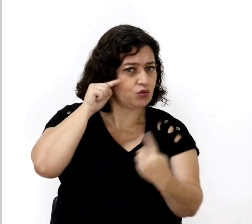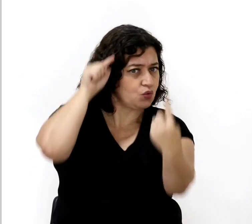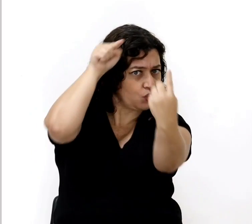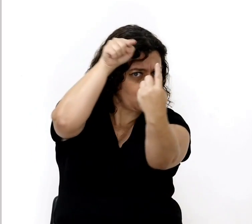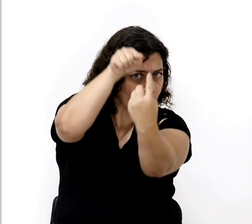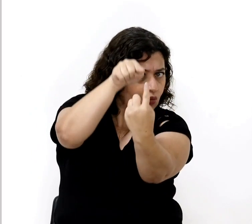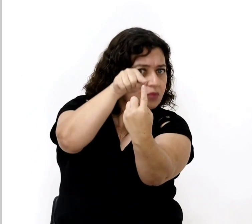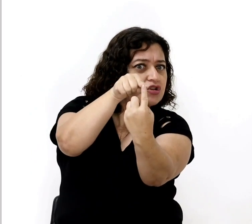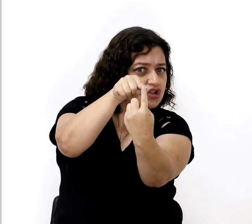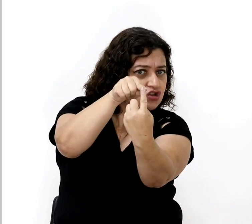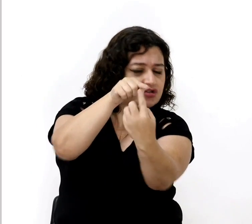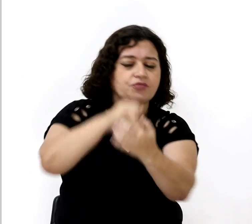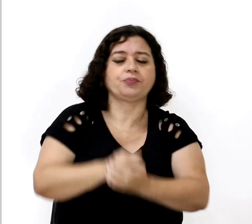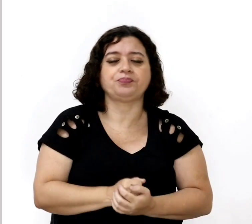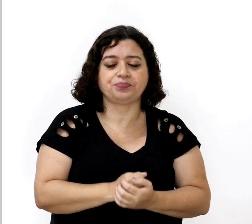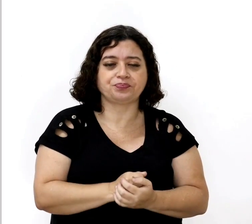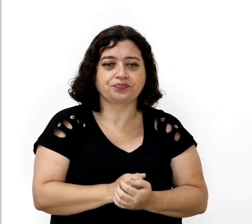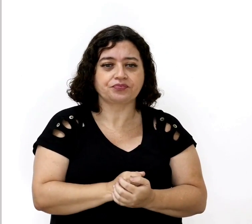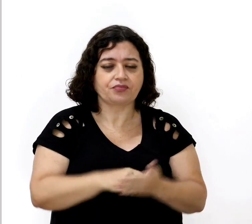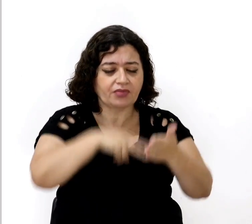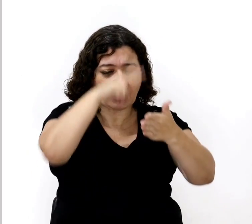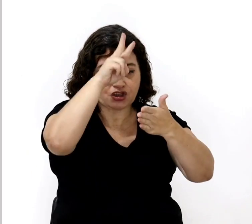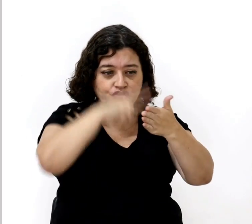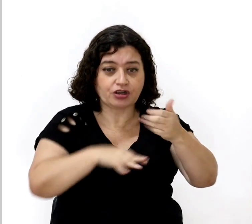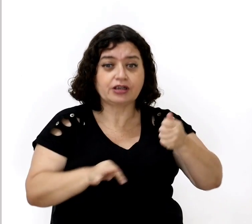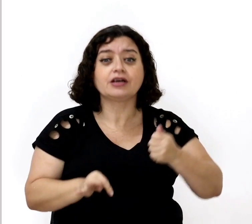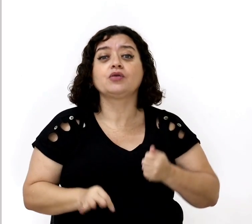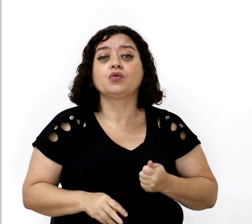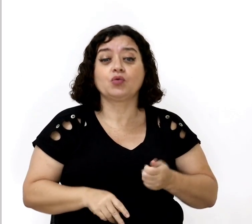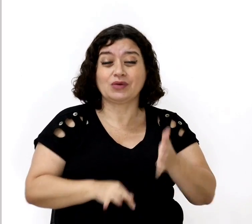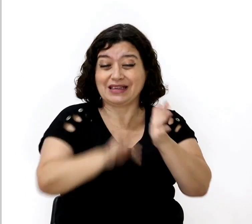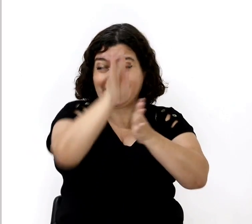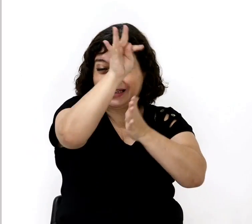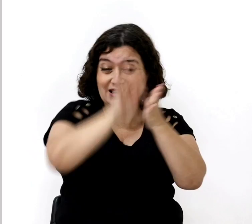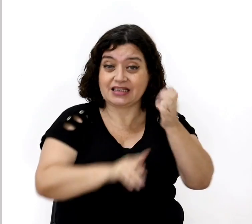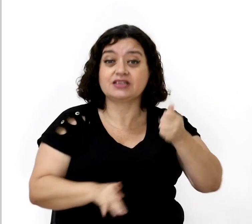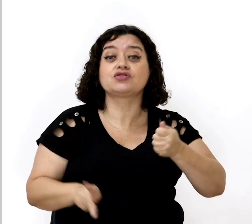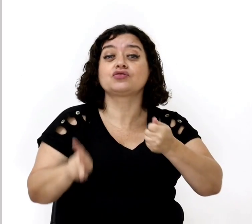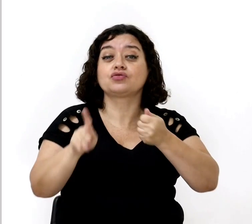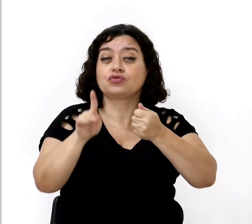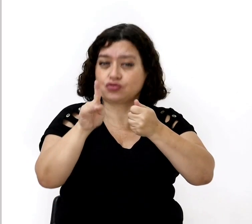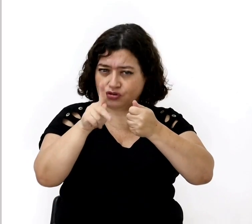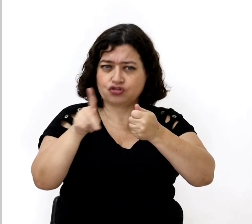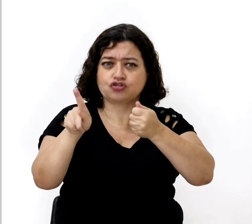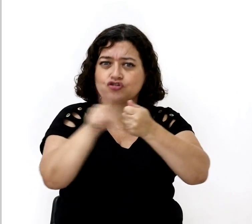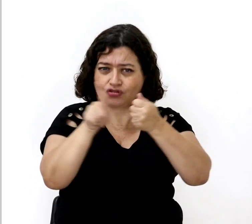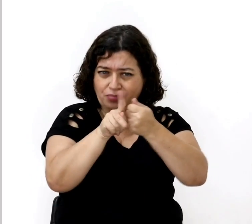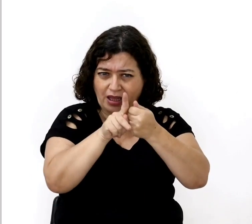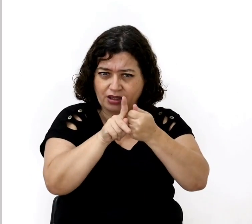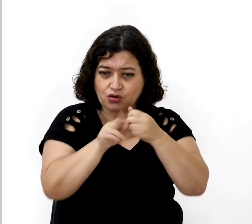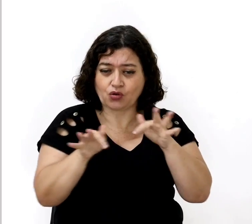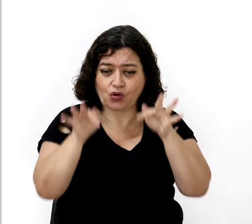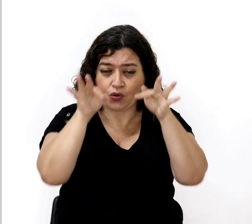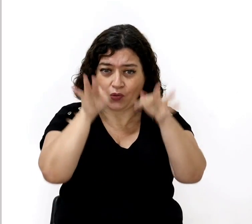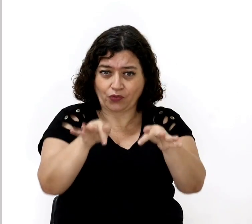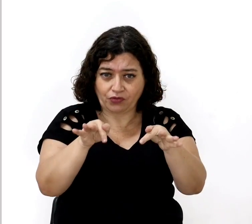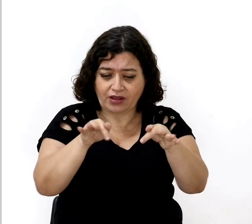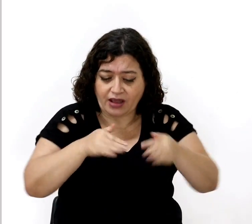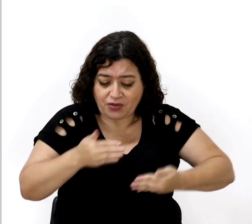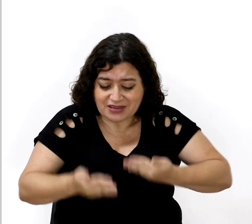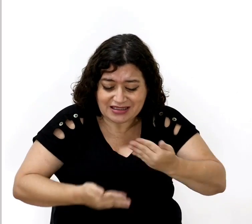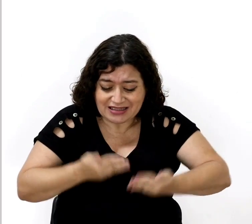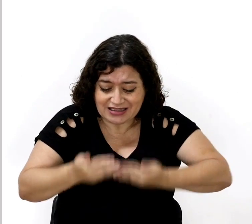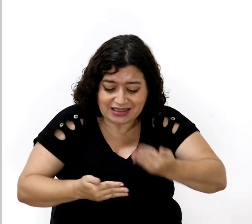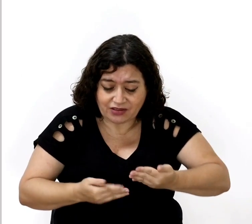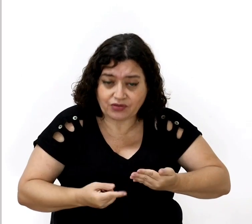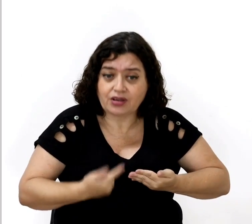fim. Quando a gente olha, por exemplo, o texto de Pedro, o fim é o exercício para o